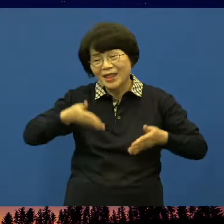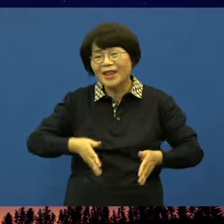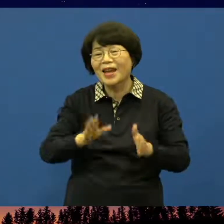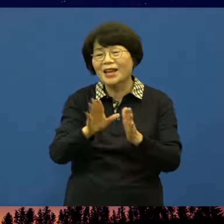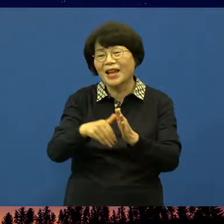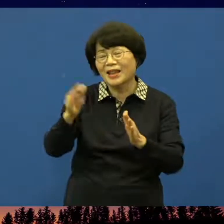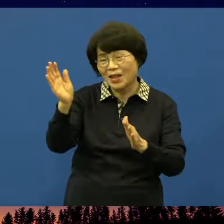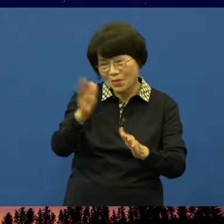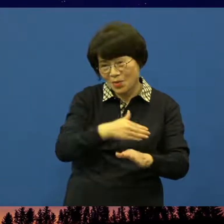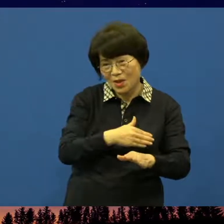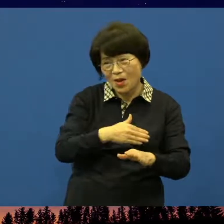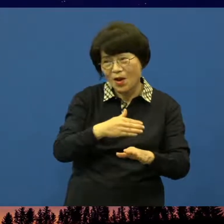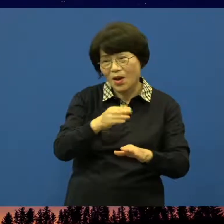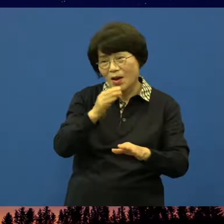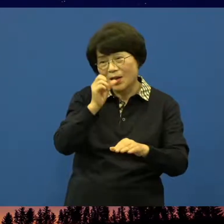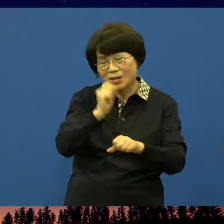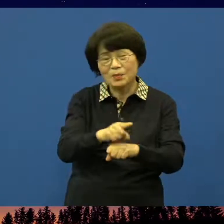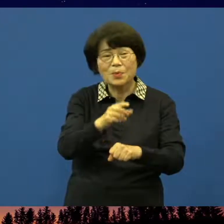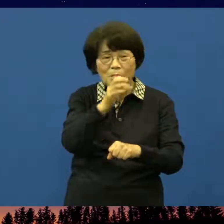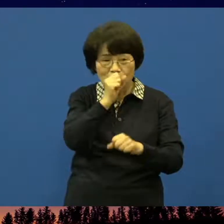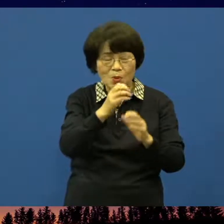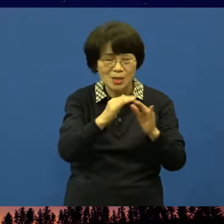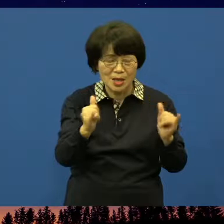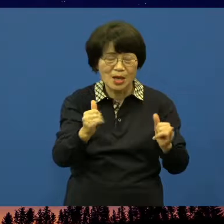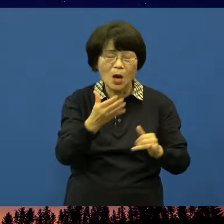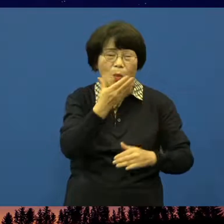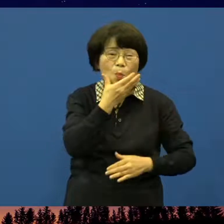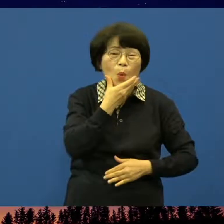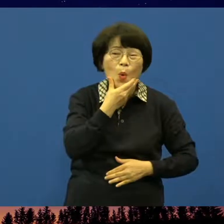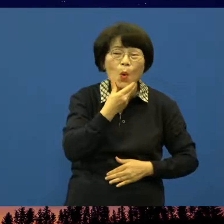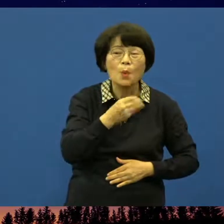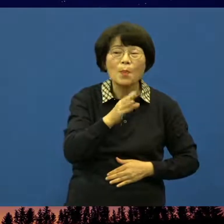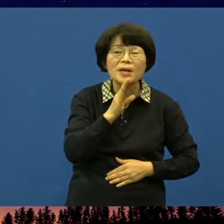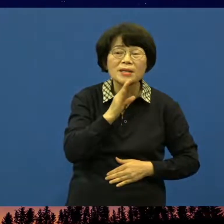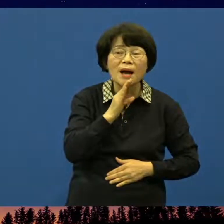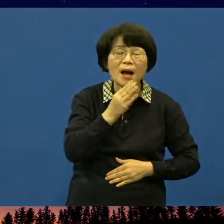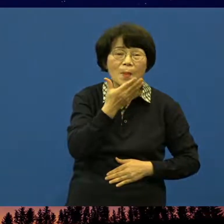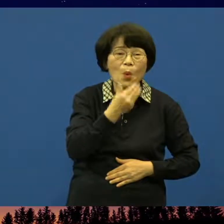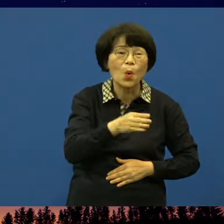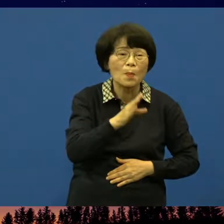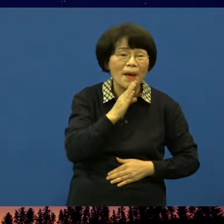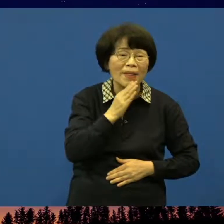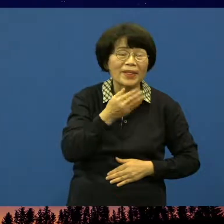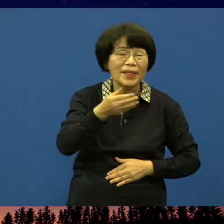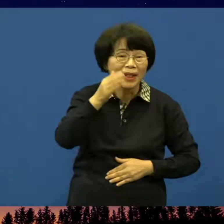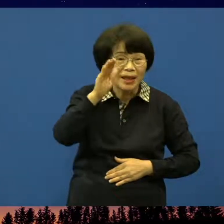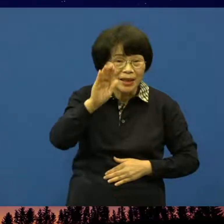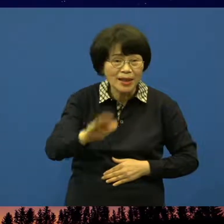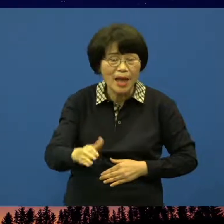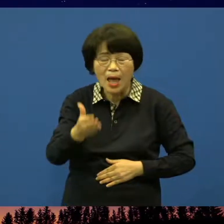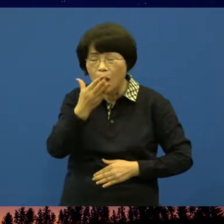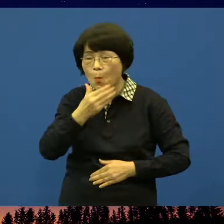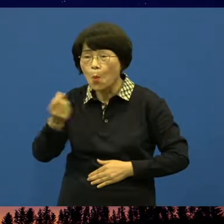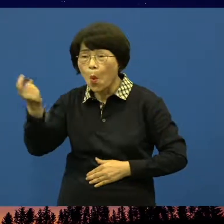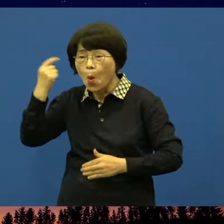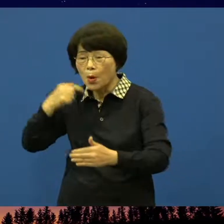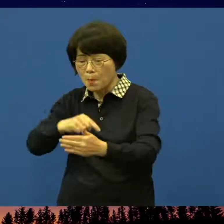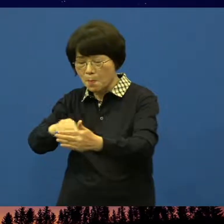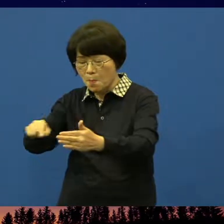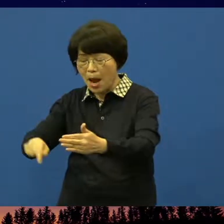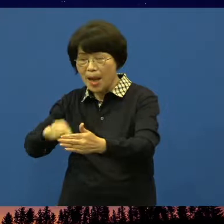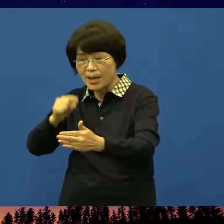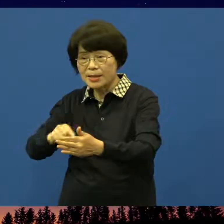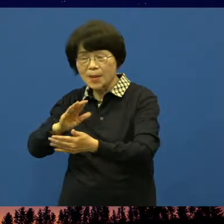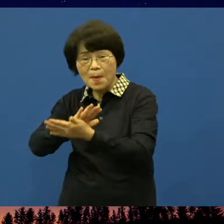좋은 사람들이 있어요. 그 복이에요, 그것도. 그죠? 복이에요. 근데 복음 안에서 변화된